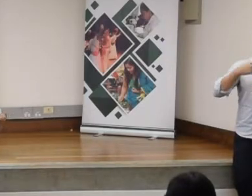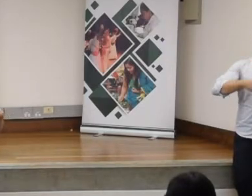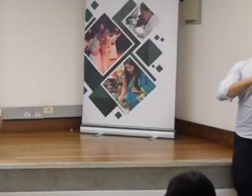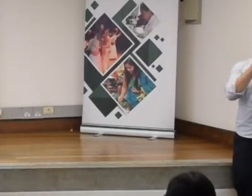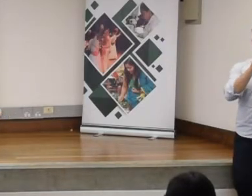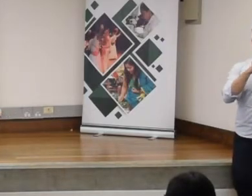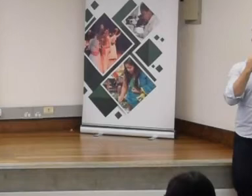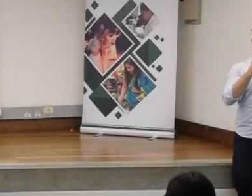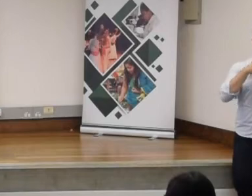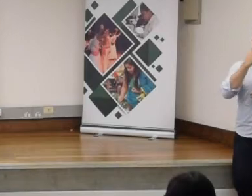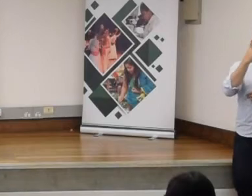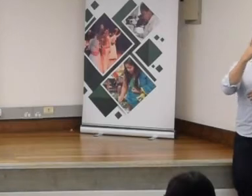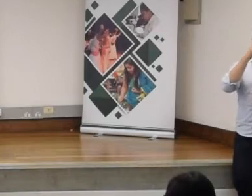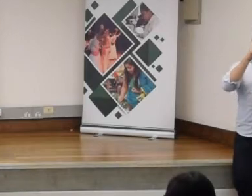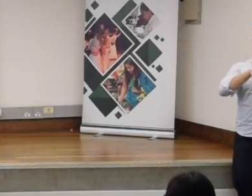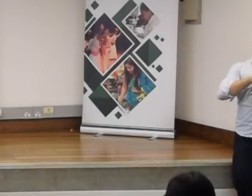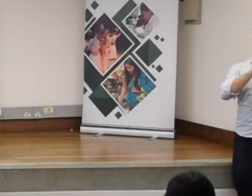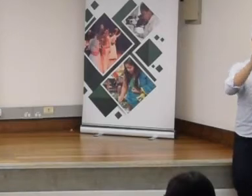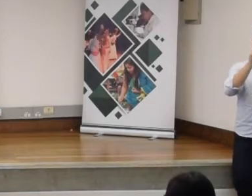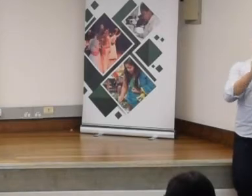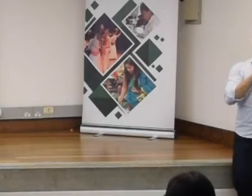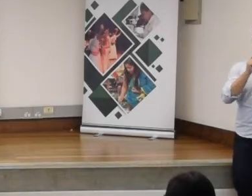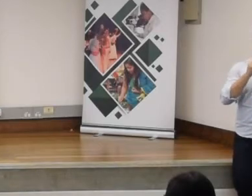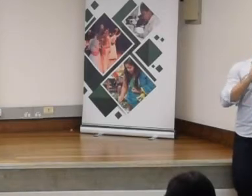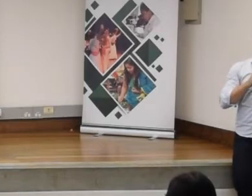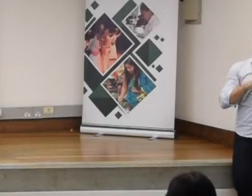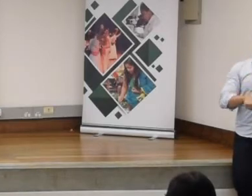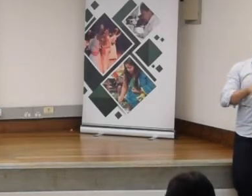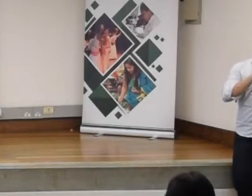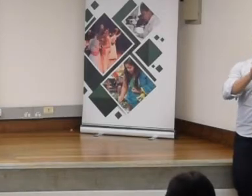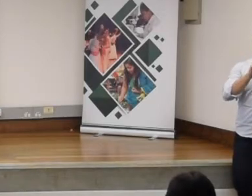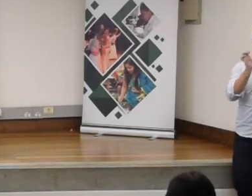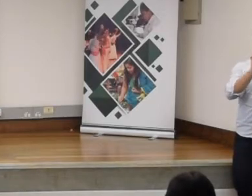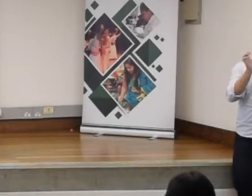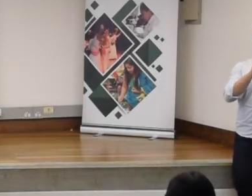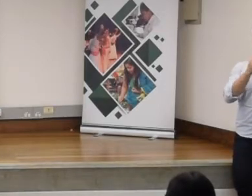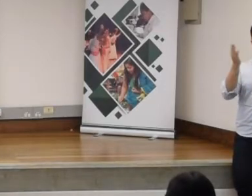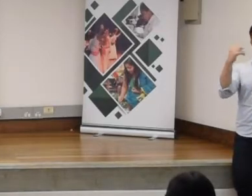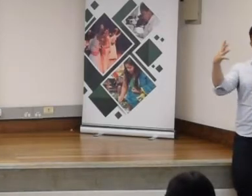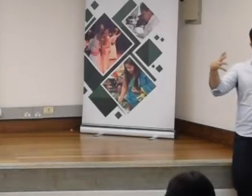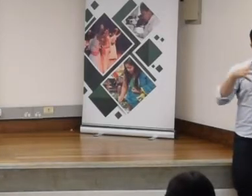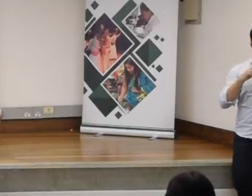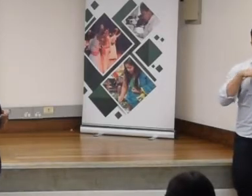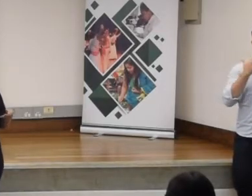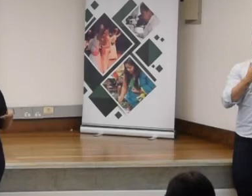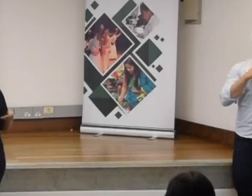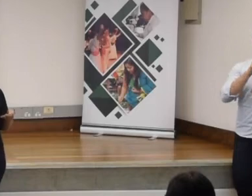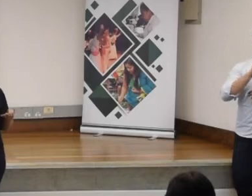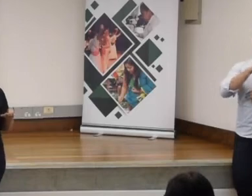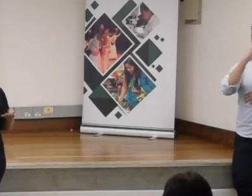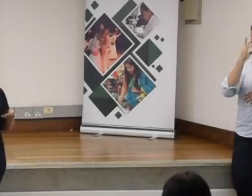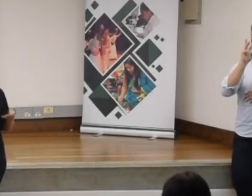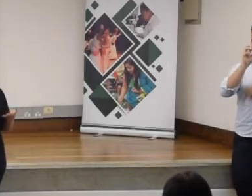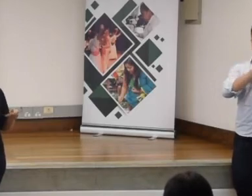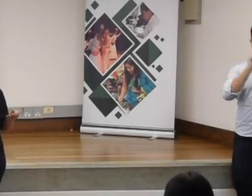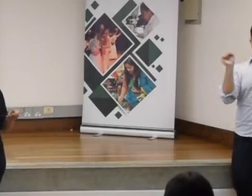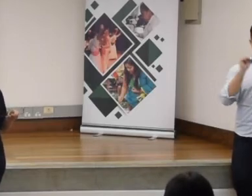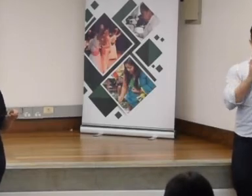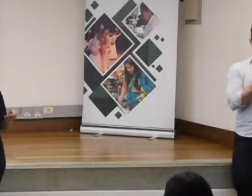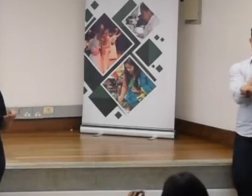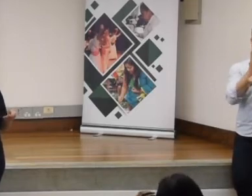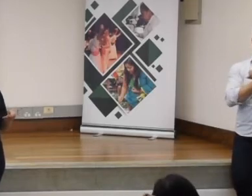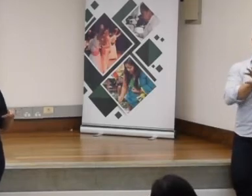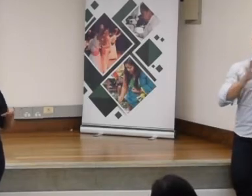los viernes. Empezamos nuestra primera reunión este 31 de enero de 7 a 8 de la mañana. ¿Por qué el cambio